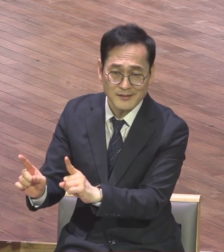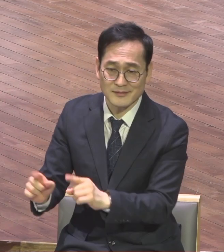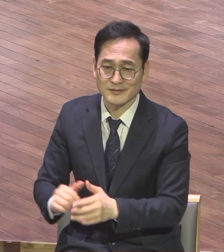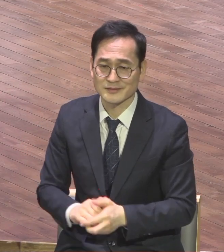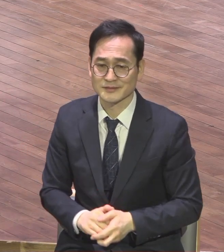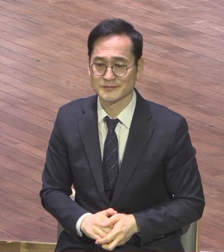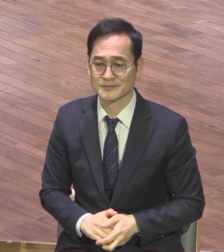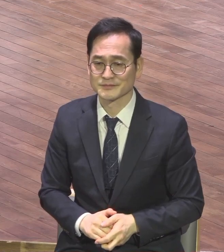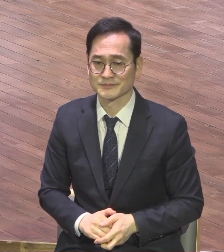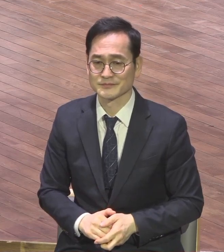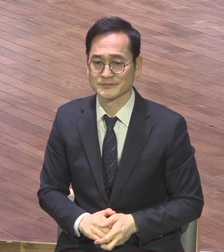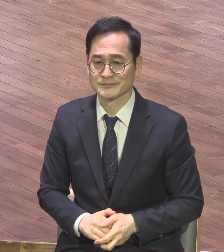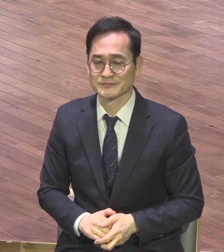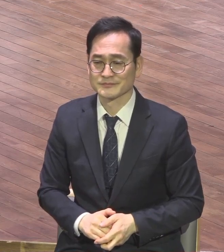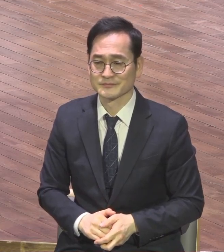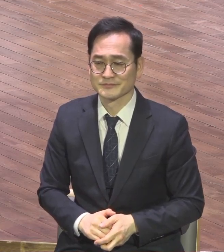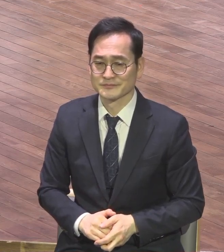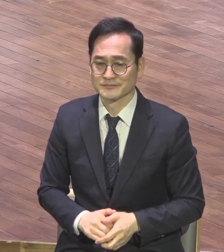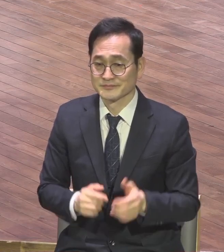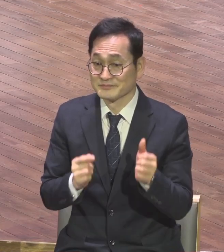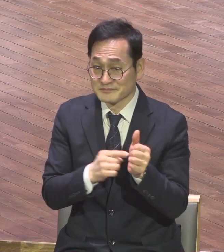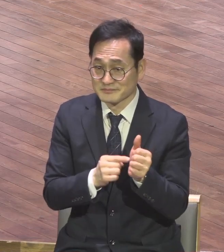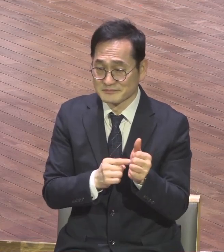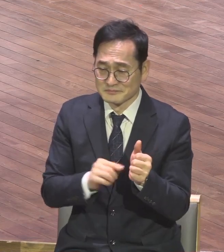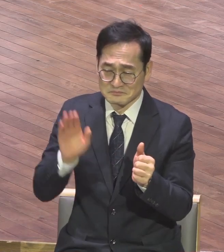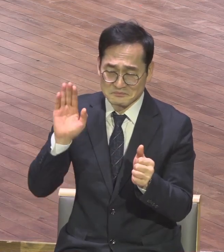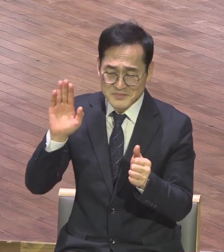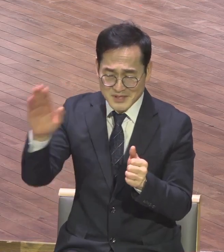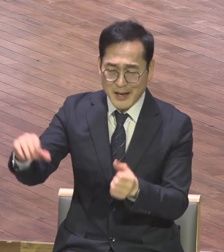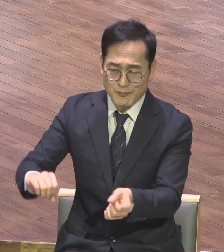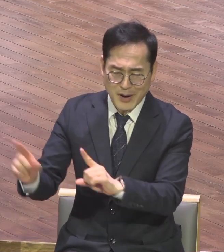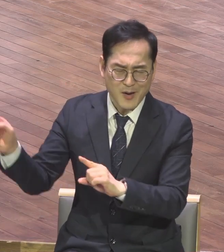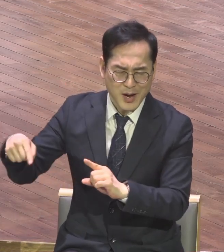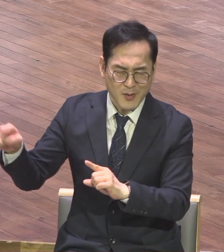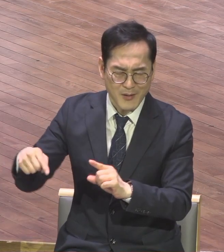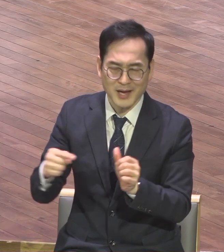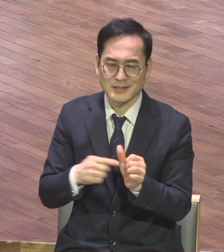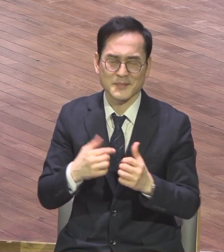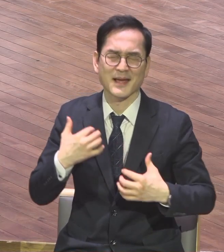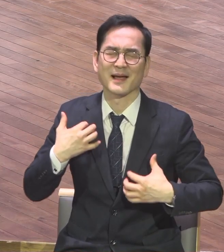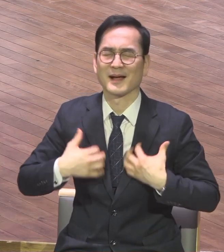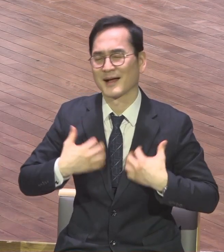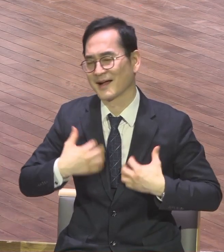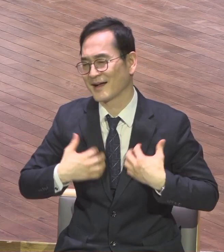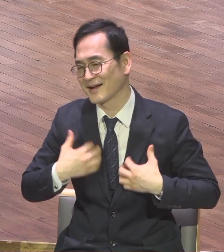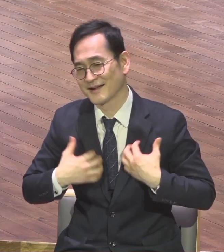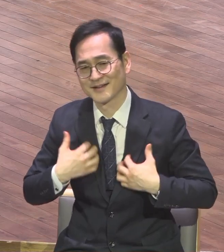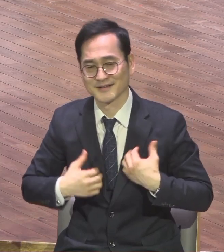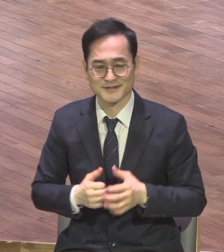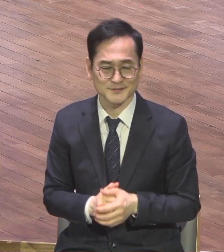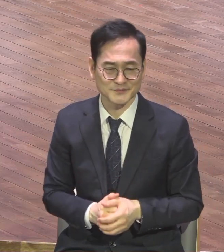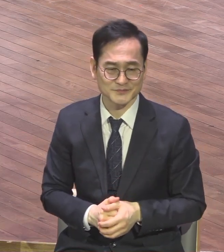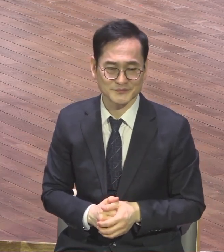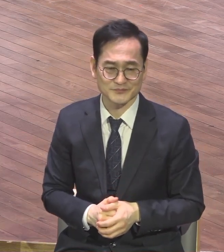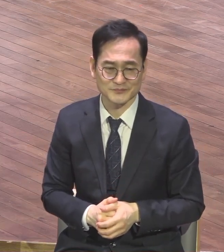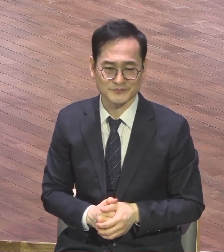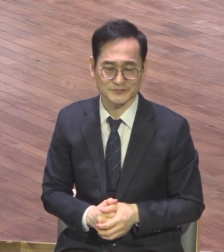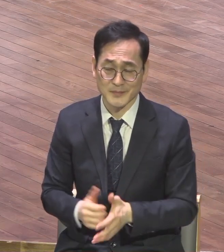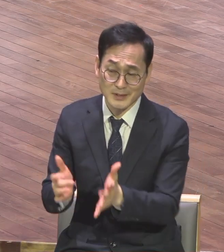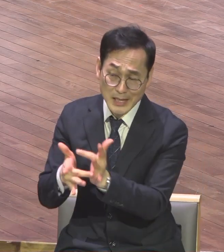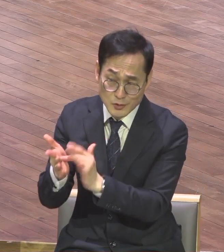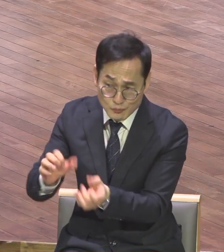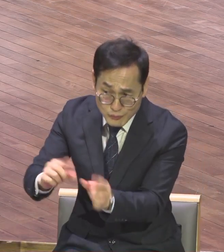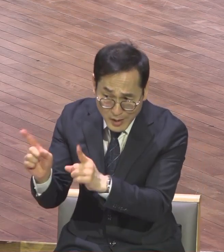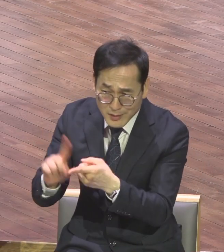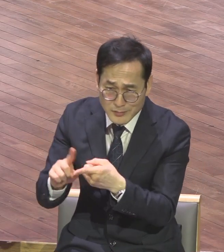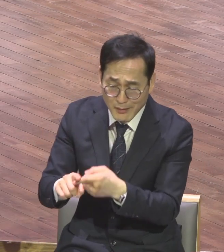이 다윗에게 보여줬기 때문에 자신이 기쁨이 충만한 삶을 산다. 늘 부활하신 주님이 자기 앞에 보여